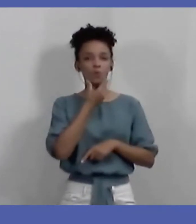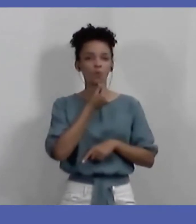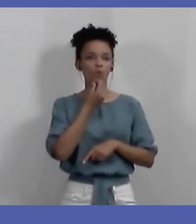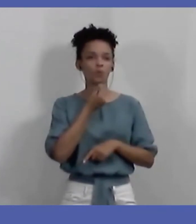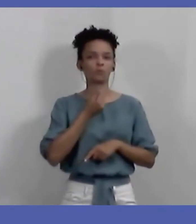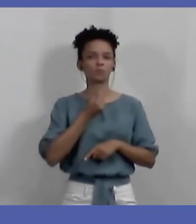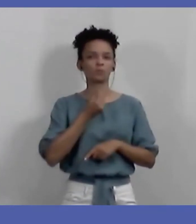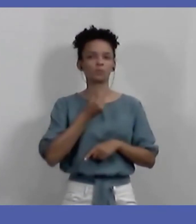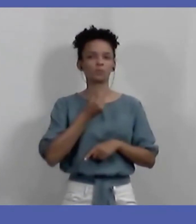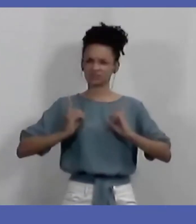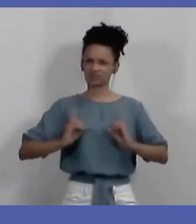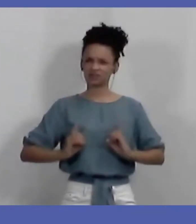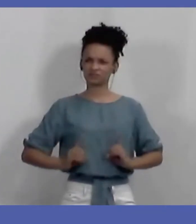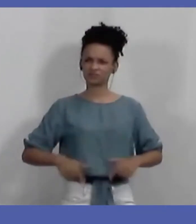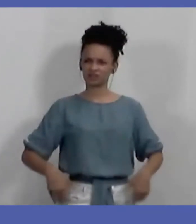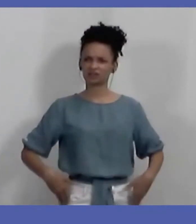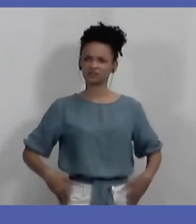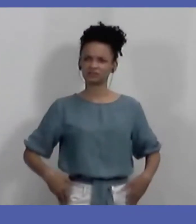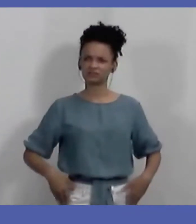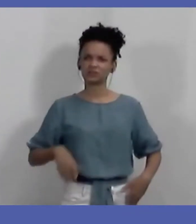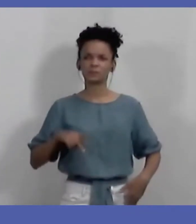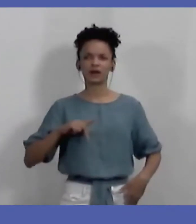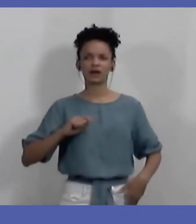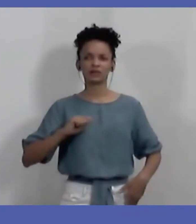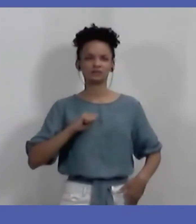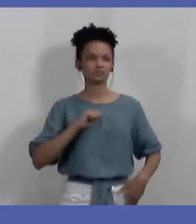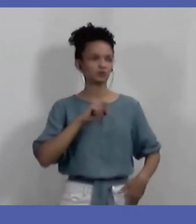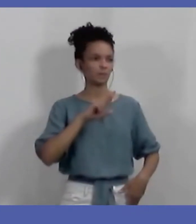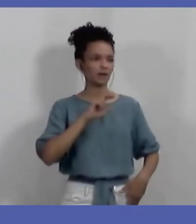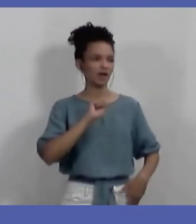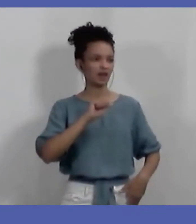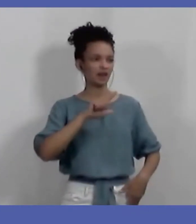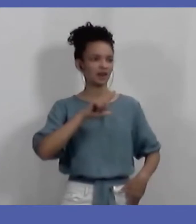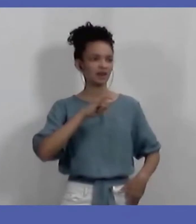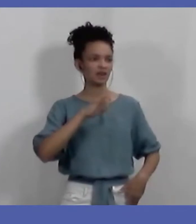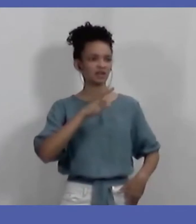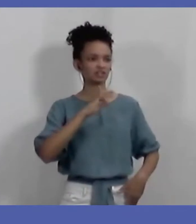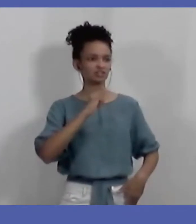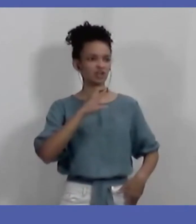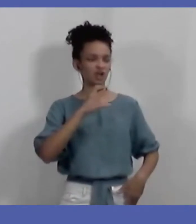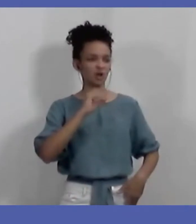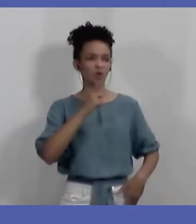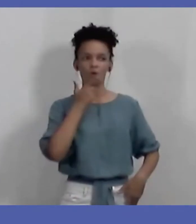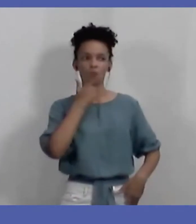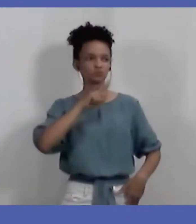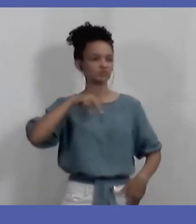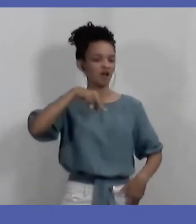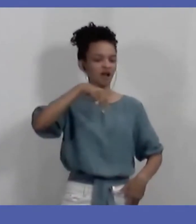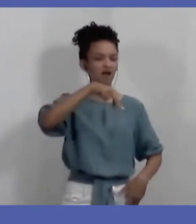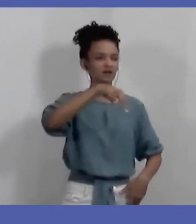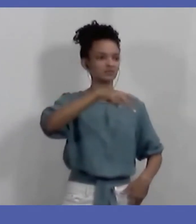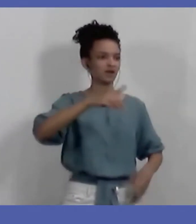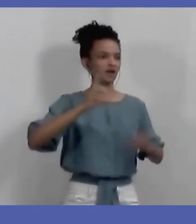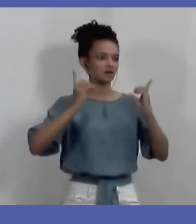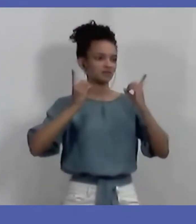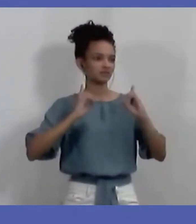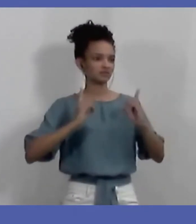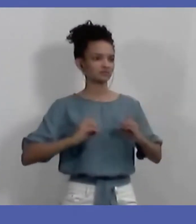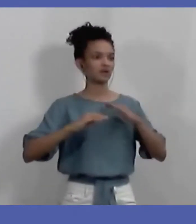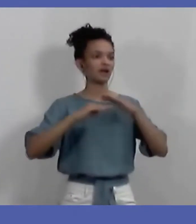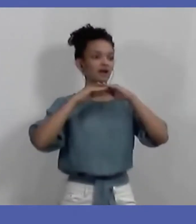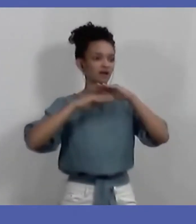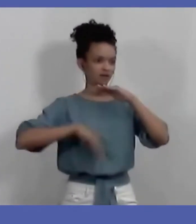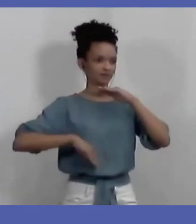emergente, né? Ele não media esforços para ir às pessoas, para trazer para o reino de